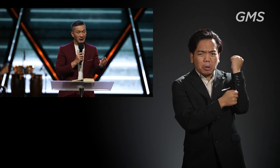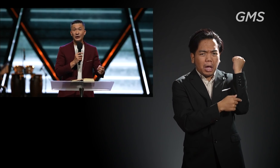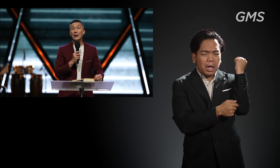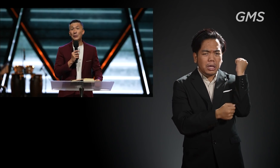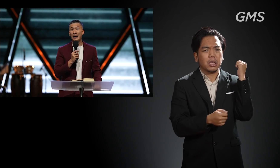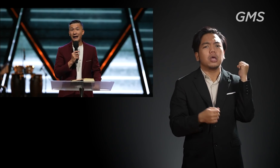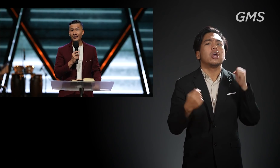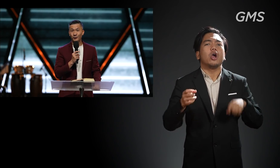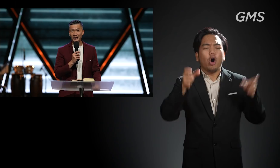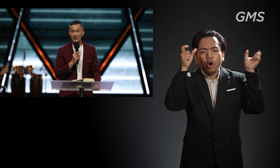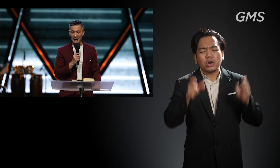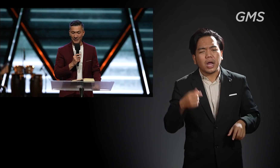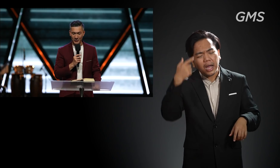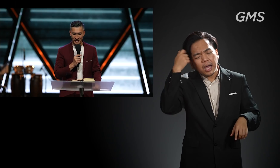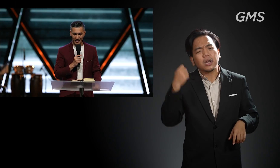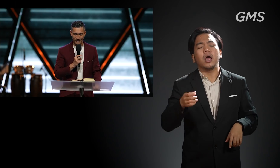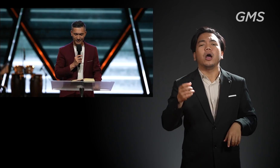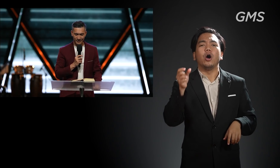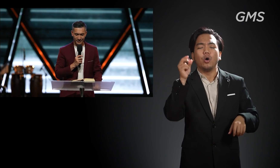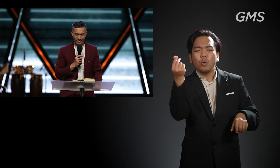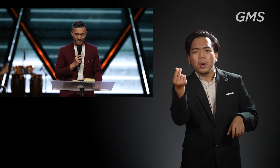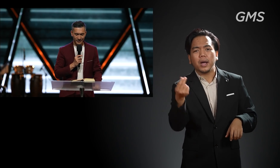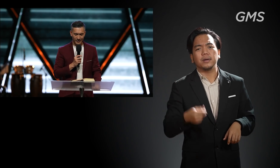Lalu setelah itu baru barang, uang dan barang maksudnya.